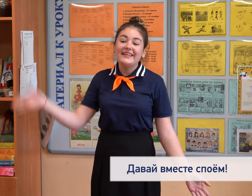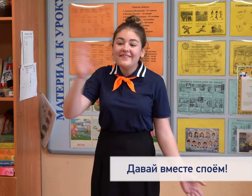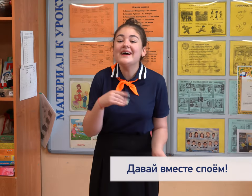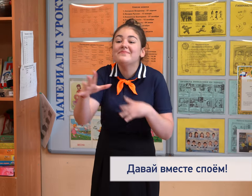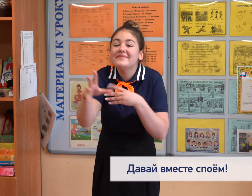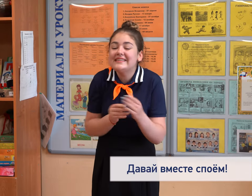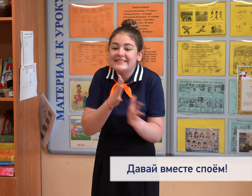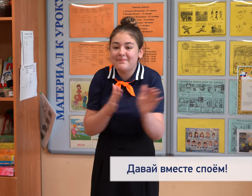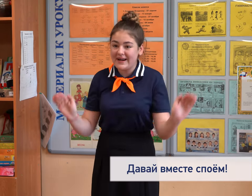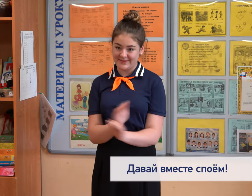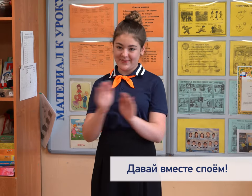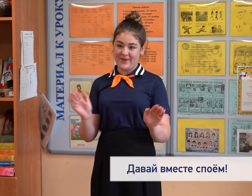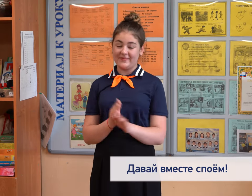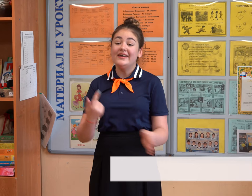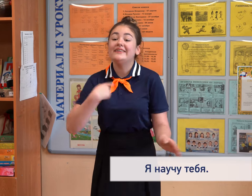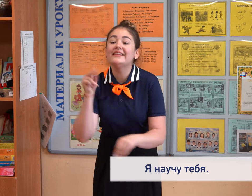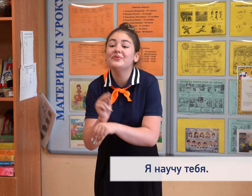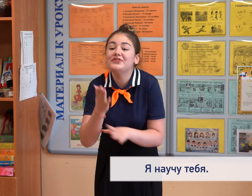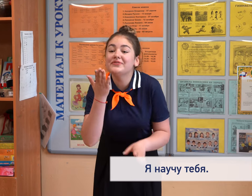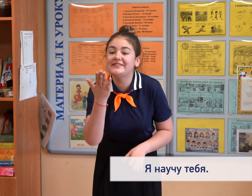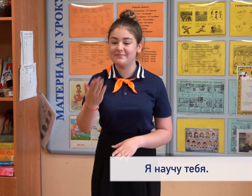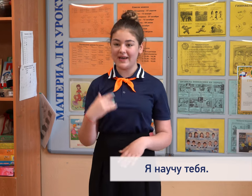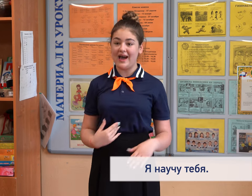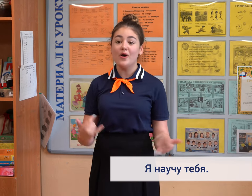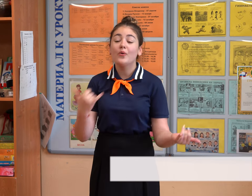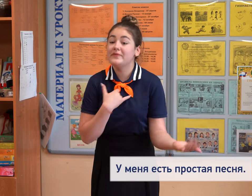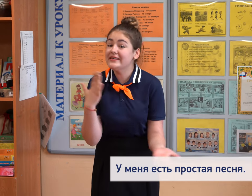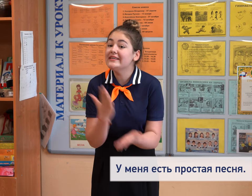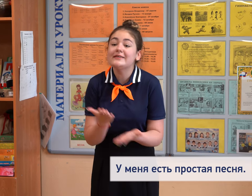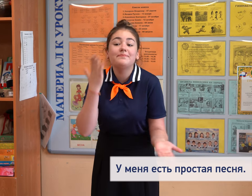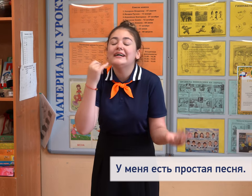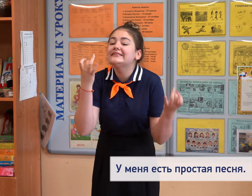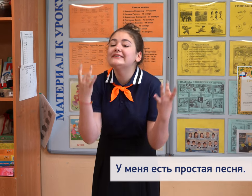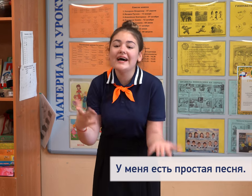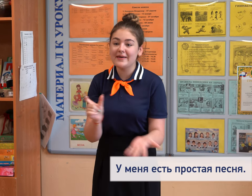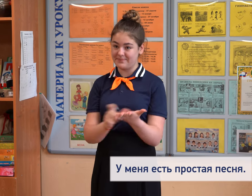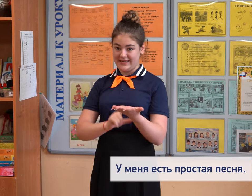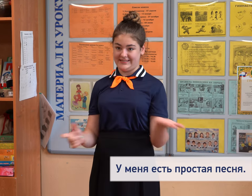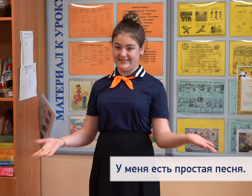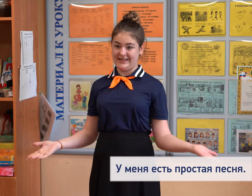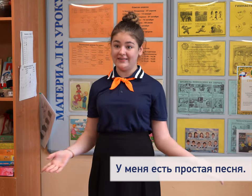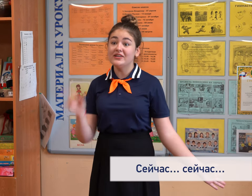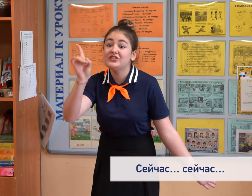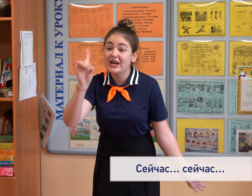Давай вместе споем. Я научу тебя. У меня есть простая песня. Сейчас,